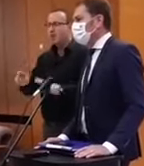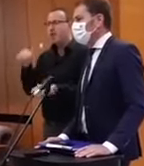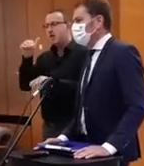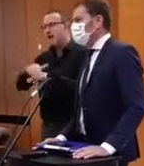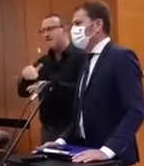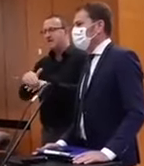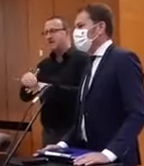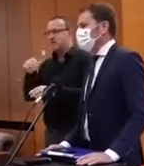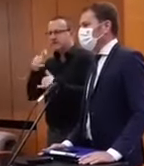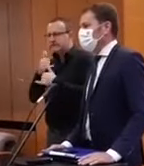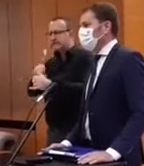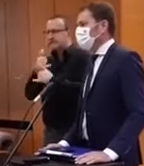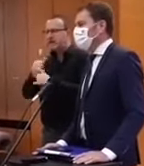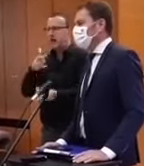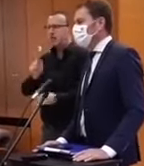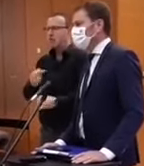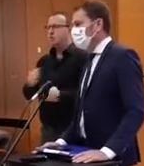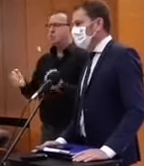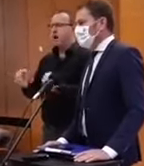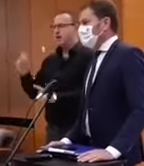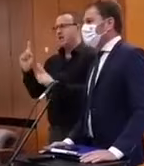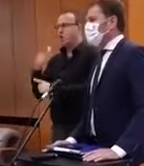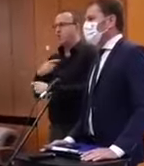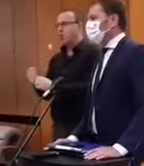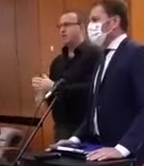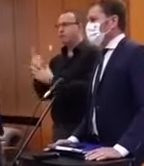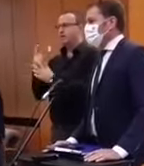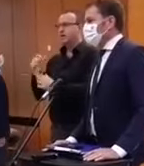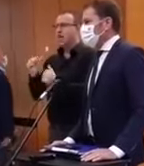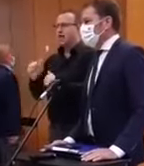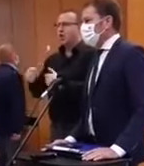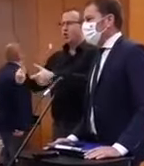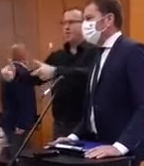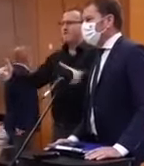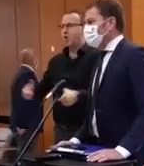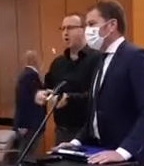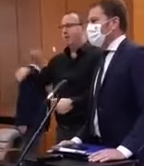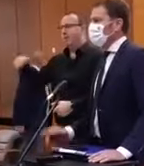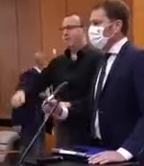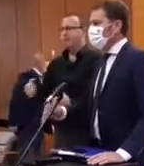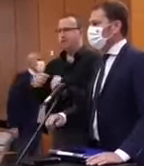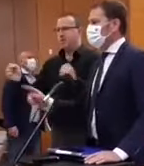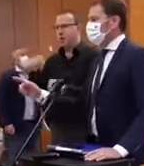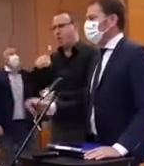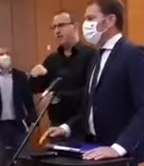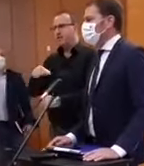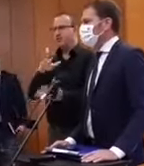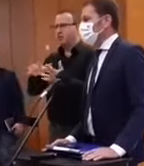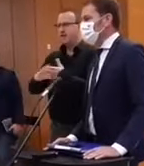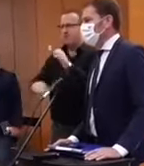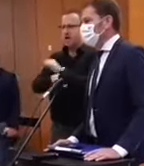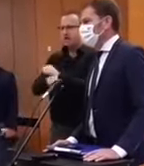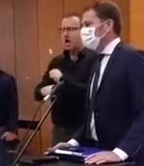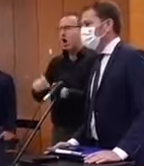naďalej po krku a nemuseli sa strachovať, že niekto vyťahne nejaký atomový kuflíček a stlačí správne tlačítko a zrazu oni budú v páse a zločinci